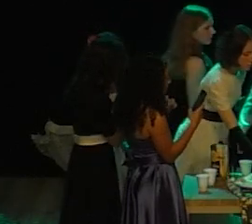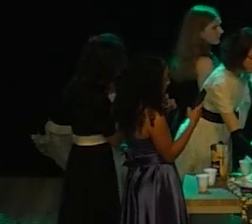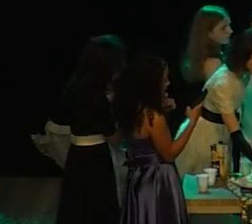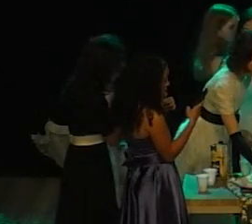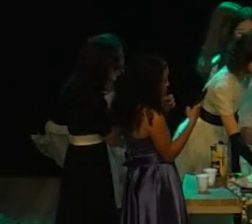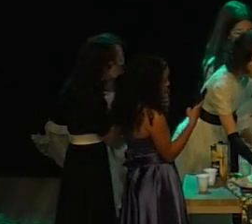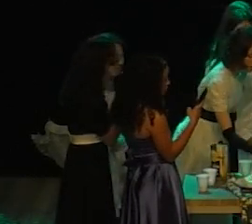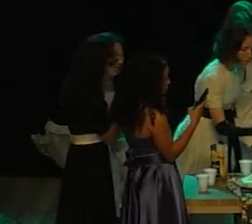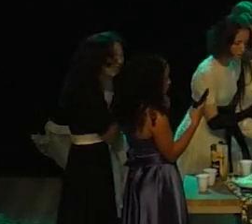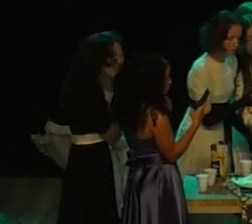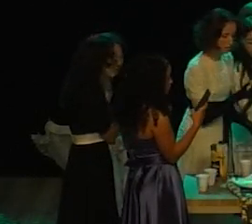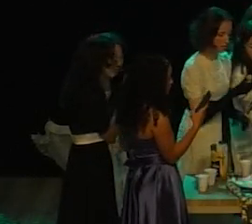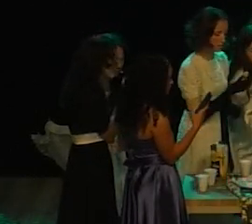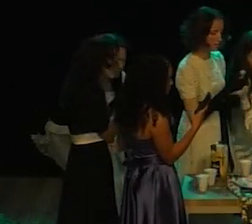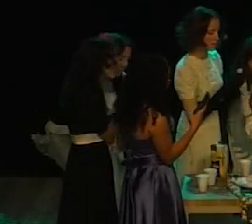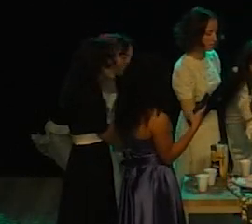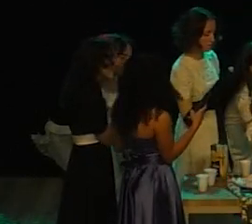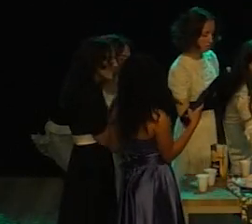o que aconteceu nesse domingo?